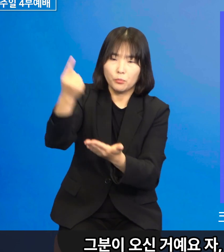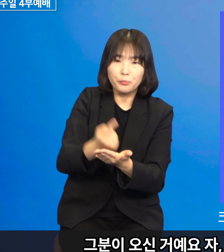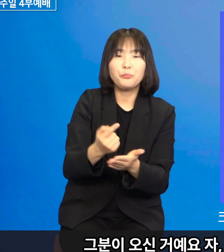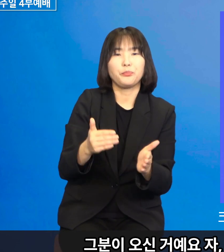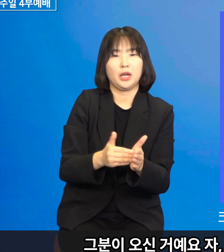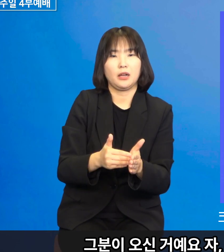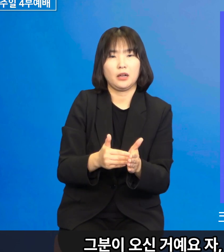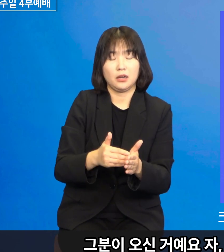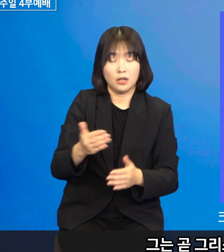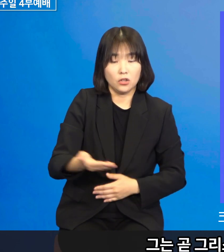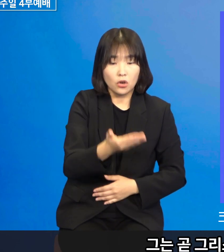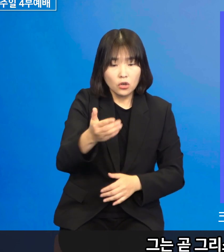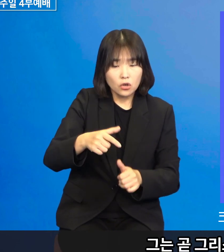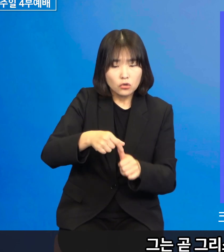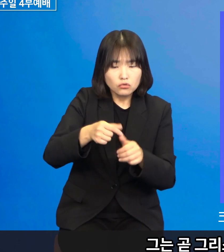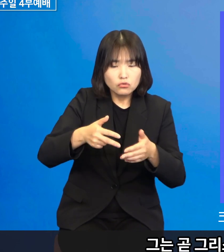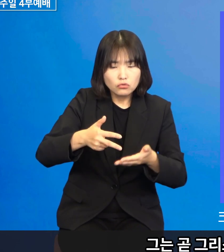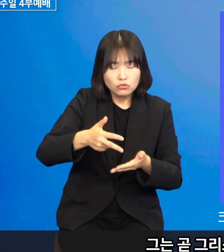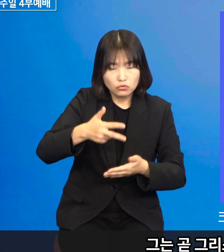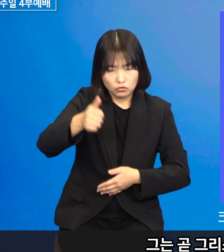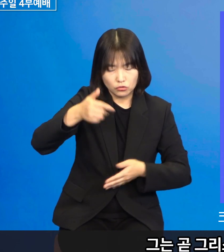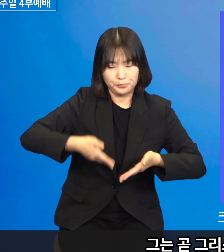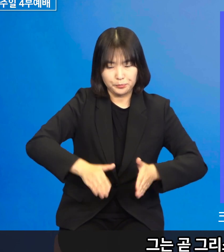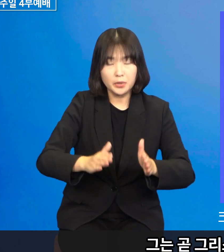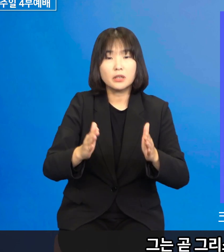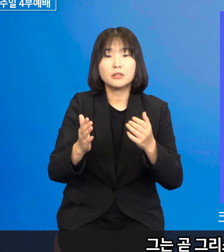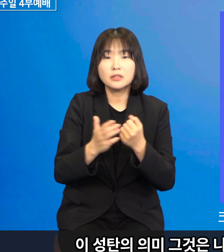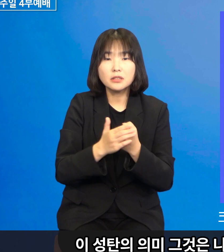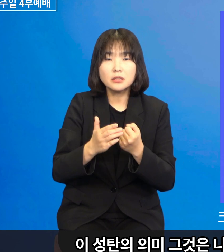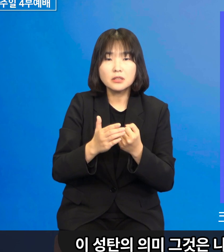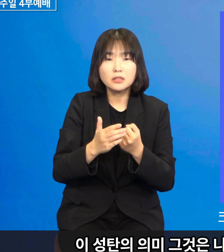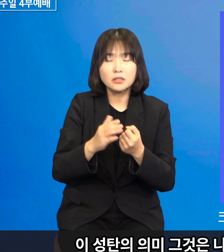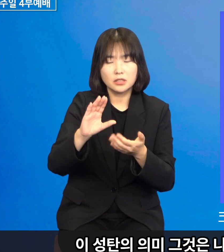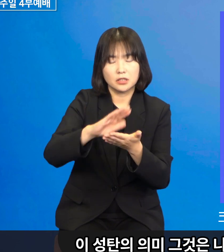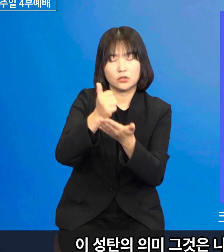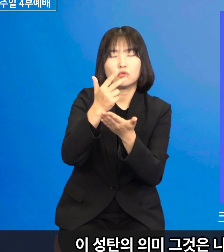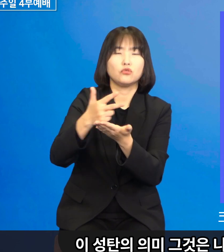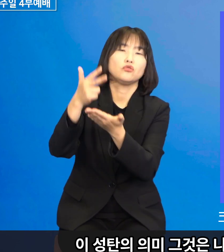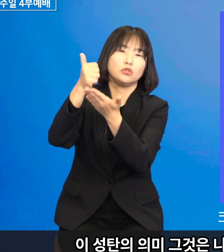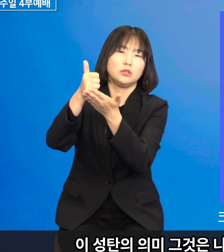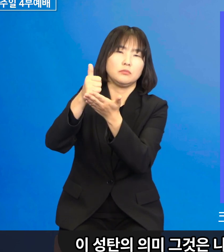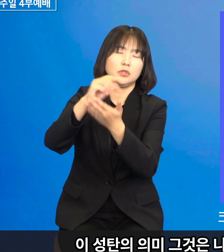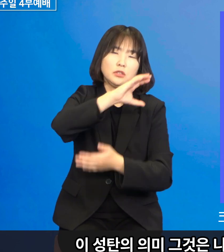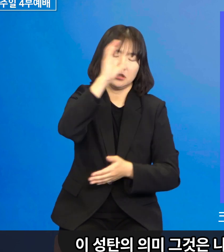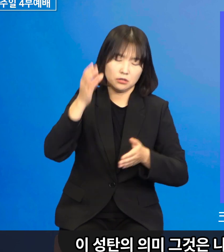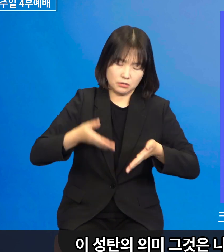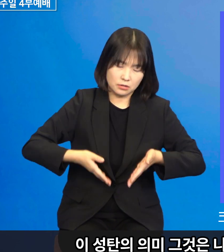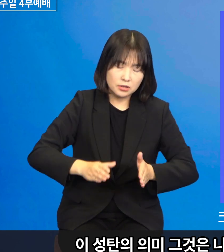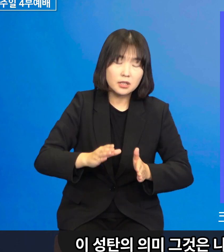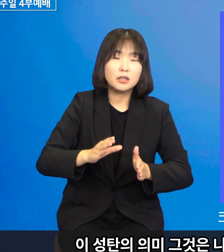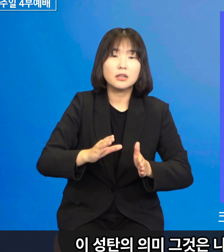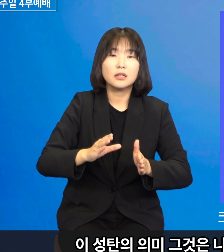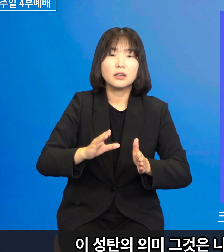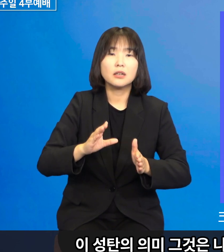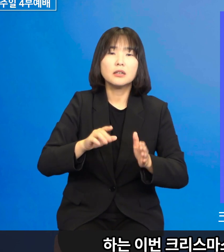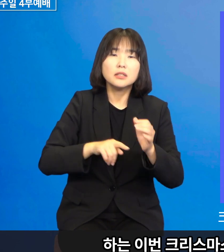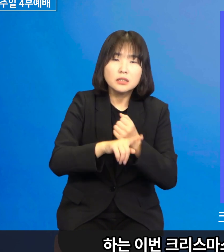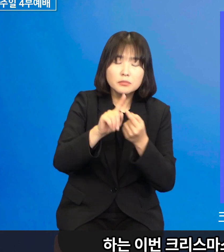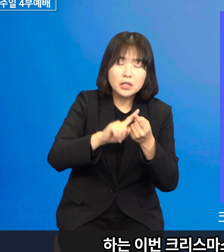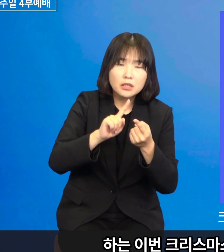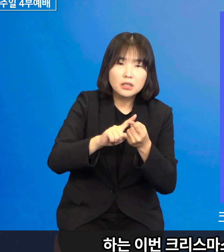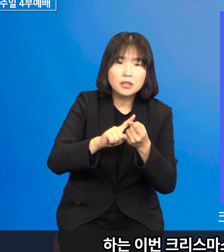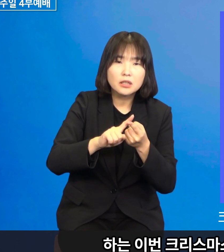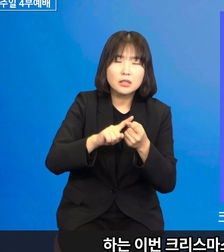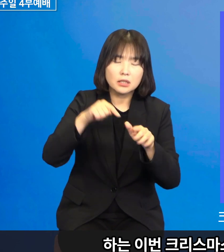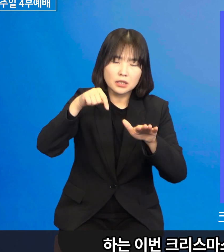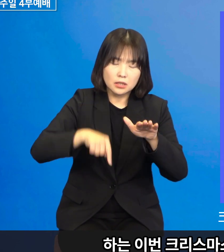너희에게 구주가 나셨으니 그는 곧 그리스도 주님이시다. 이 성탄의 의미, 그것이 나에게 주는 의미를 깊이 묵상하는